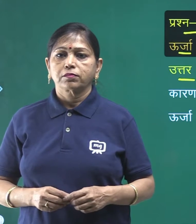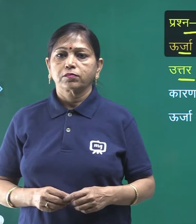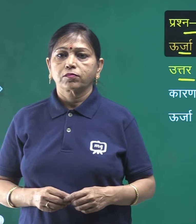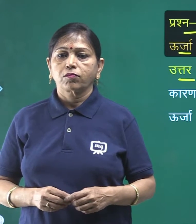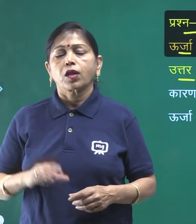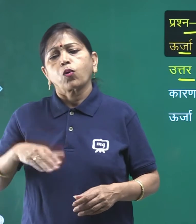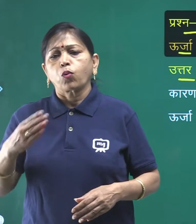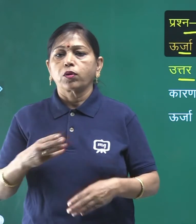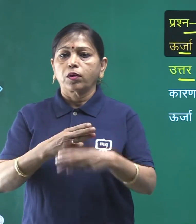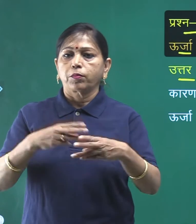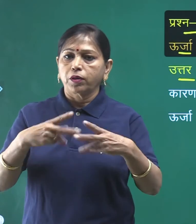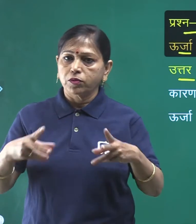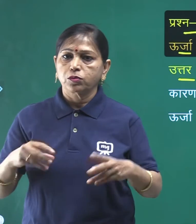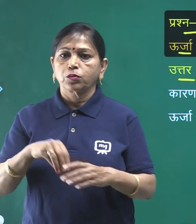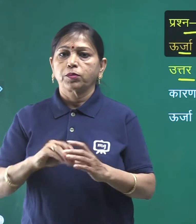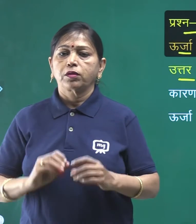किसी वस्तु में